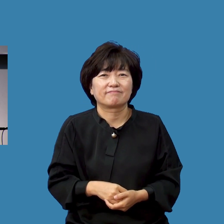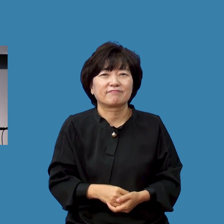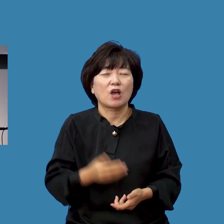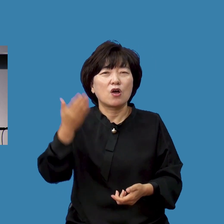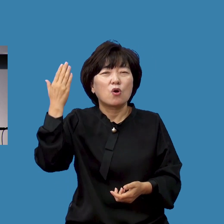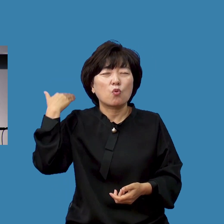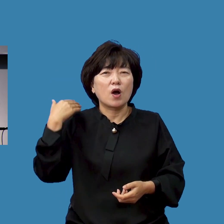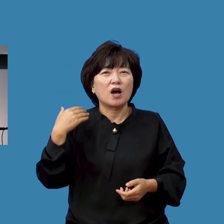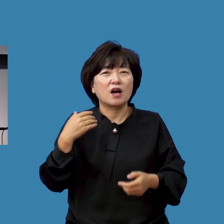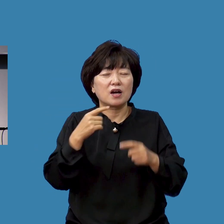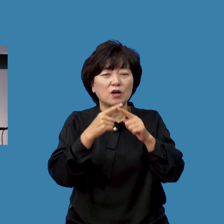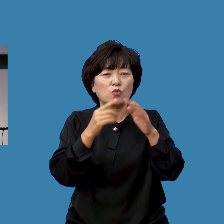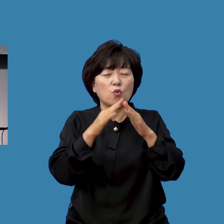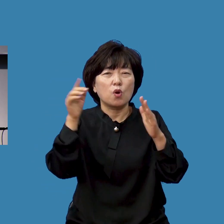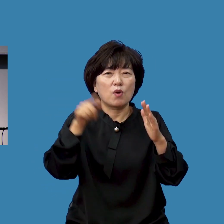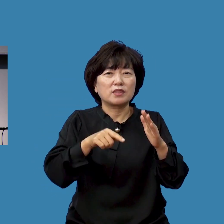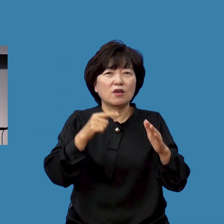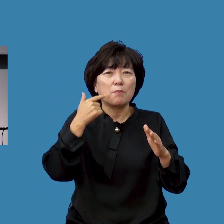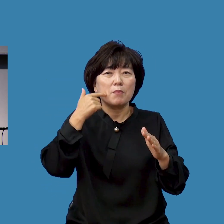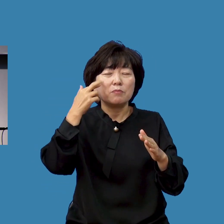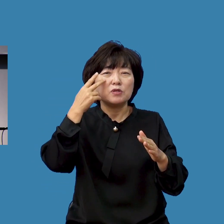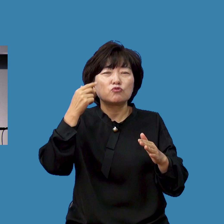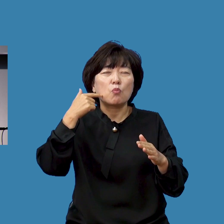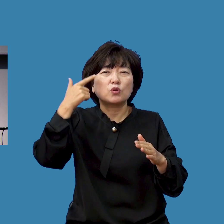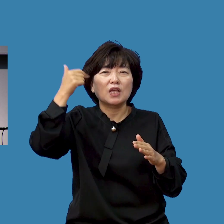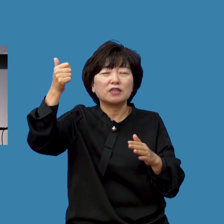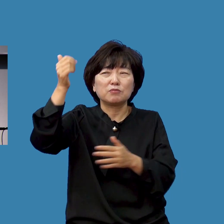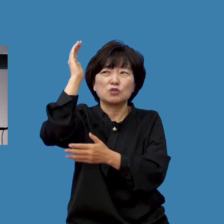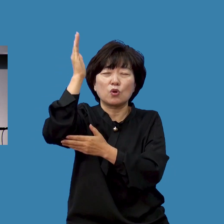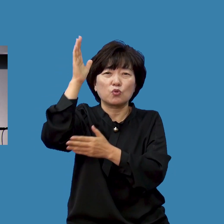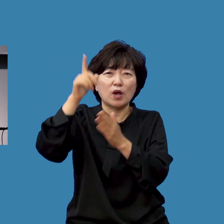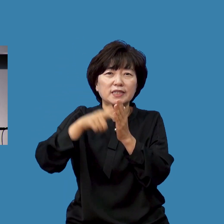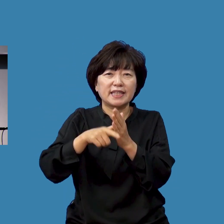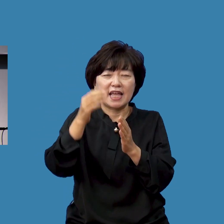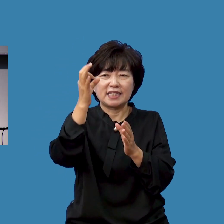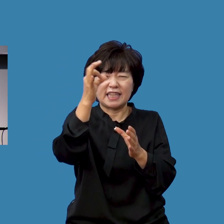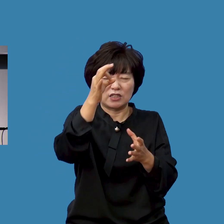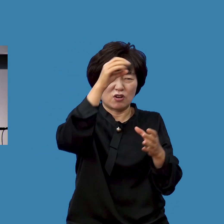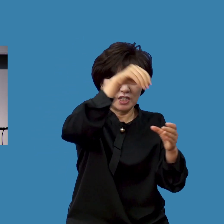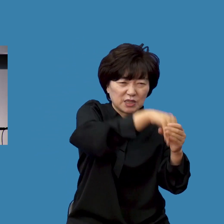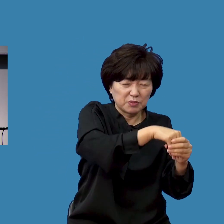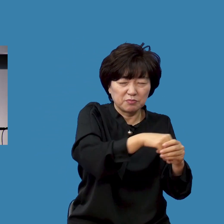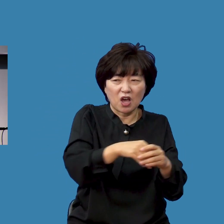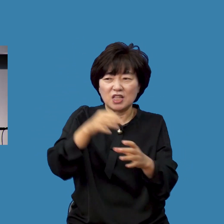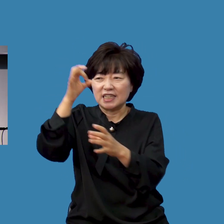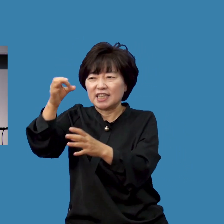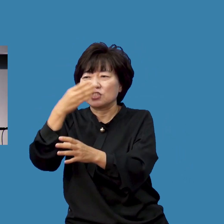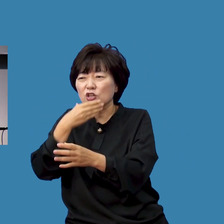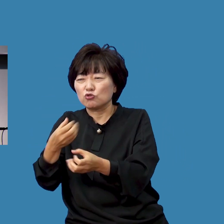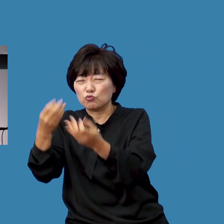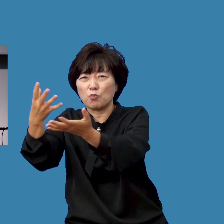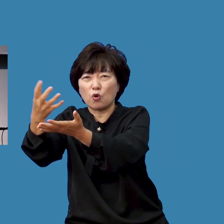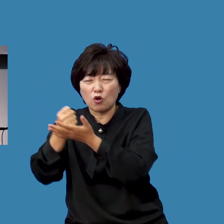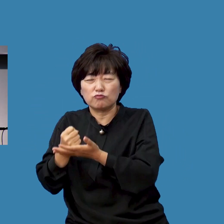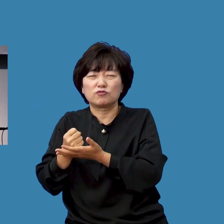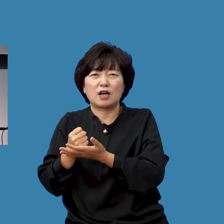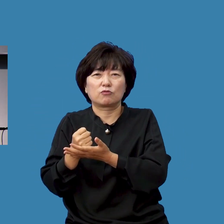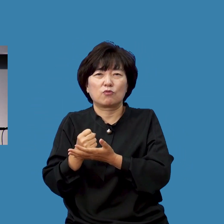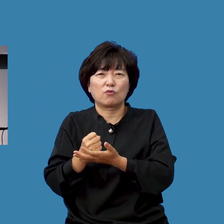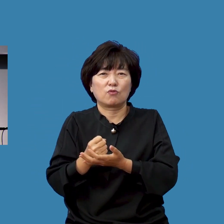또 과거에 저희 교회 오셨던 미국 목사님도 그렇게 가르치고 가셨어요. 설교하시는데 재정을 심으면 재정의 축복을